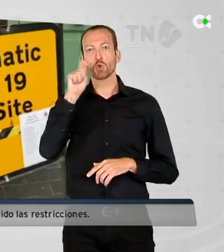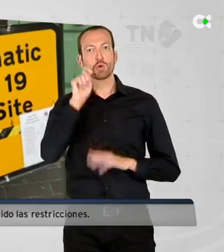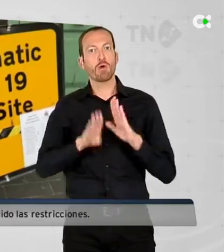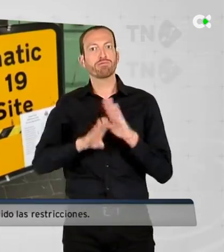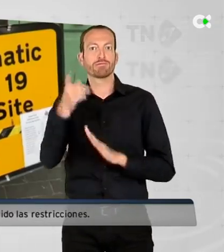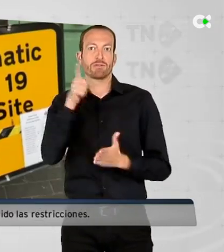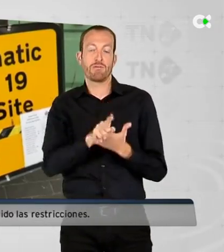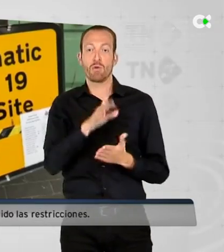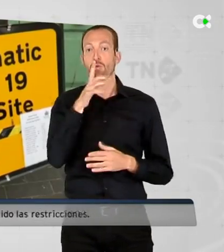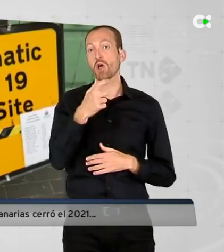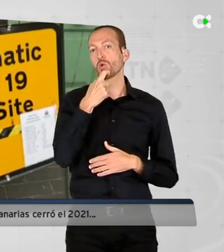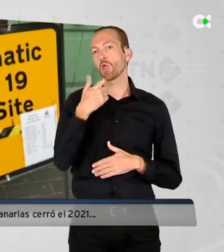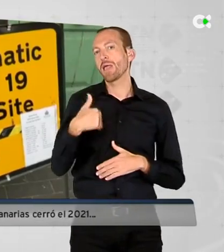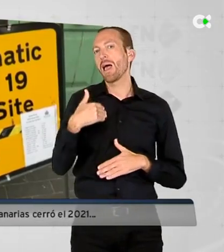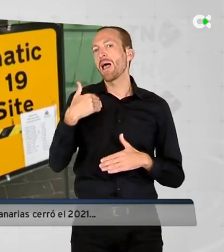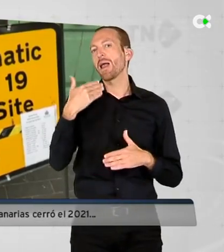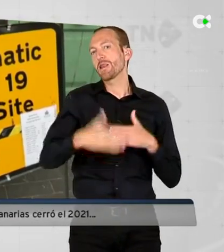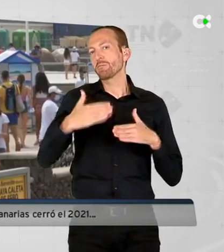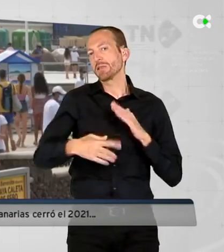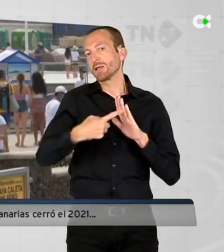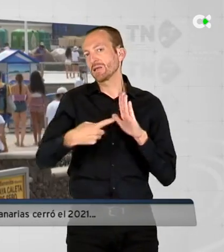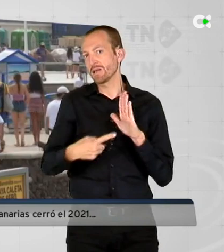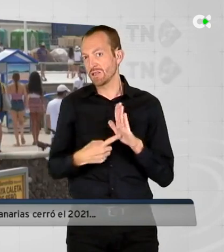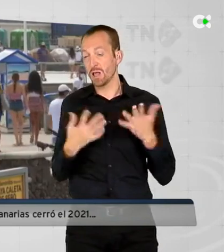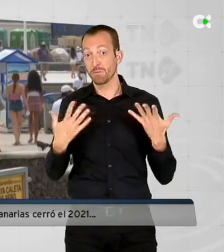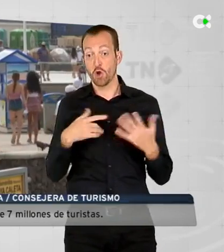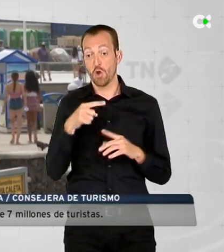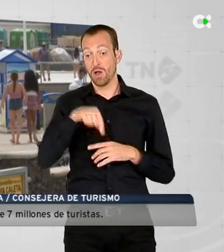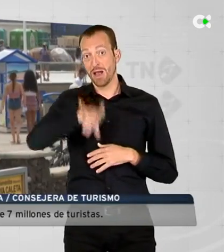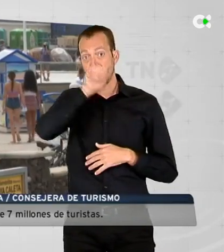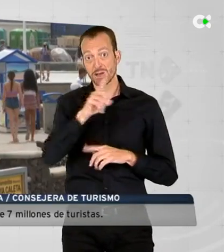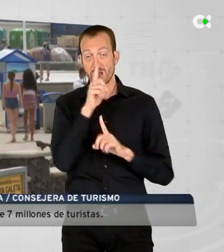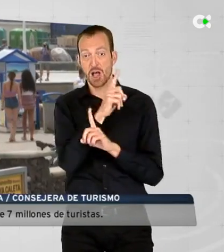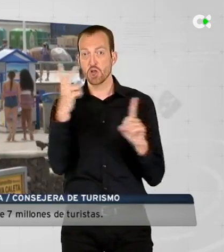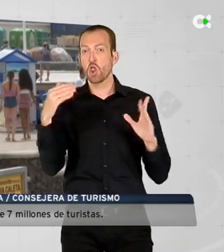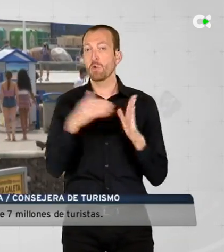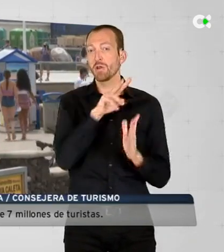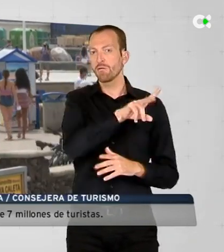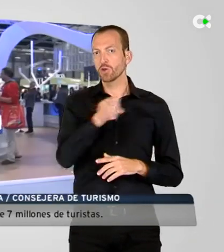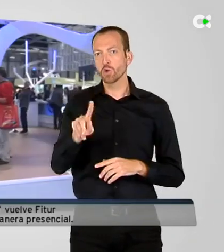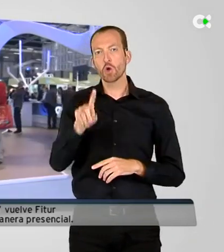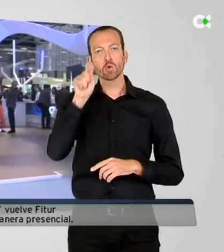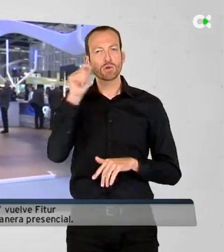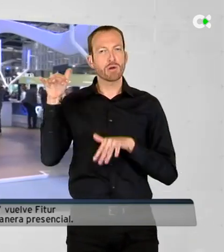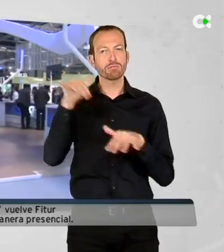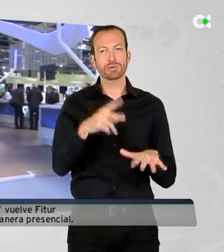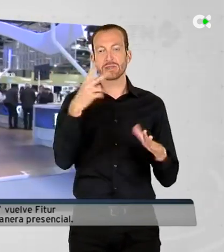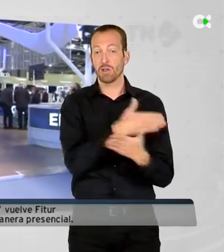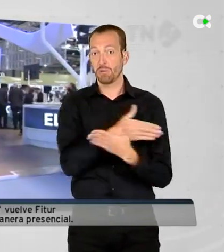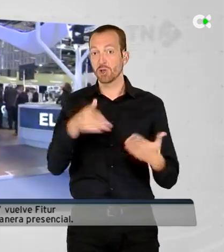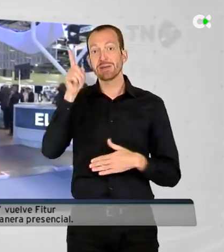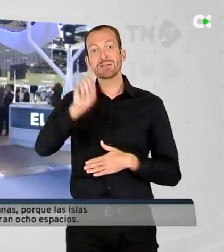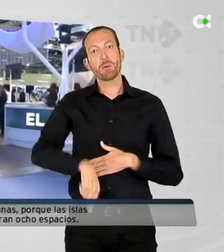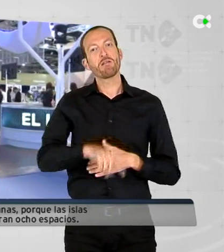Reino Unido las restricciones aún así Canarias cerró el 2021 con cerca de 7 millones de turistas y vuelve Fitur de